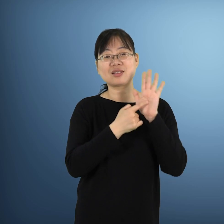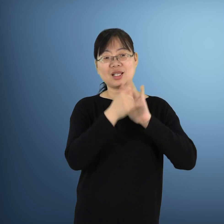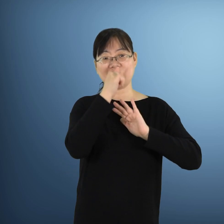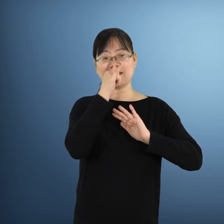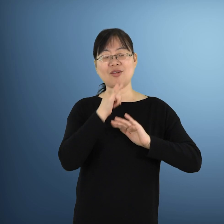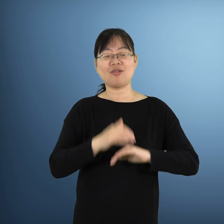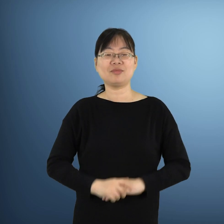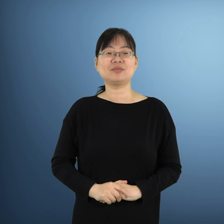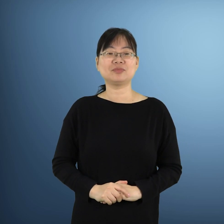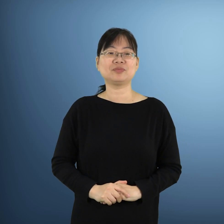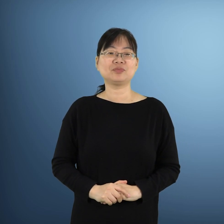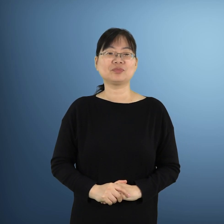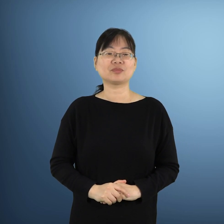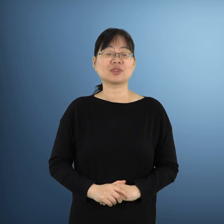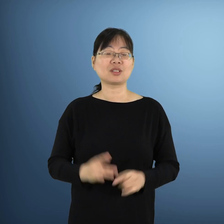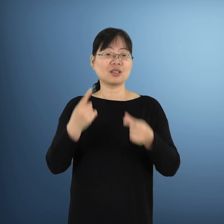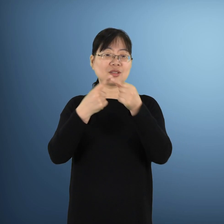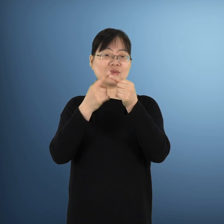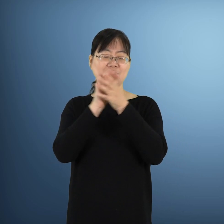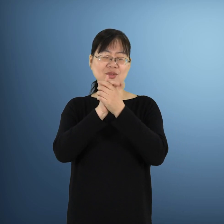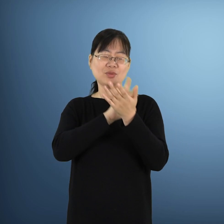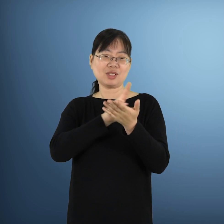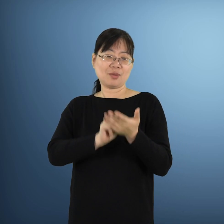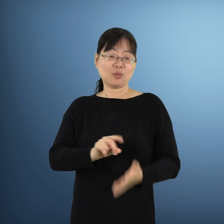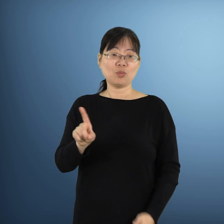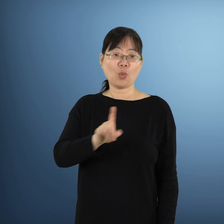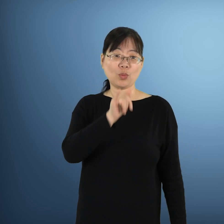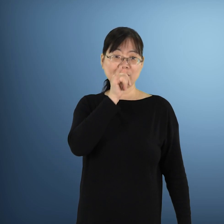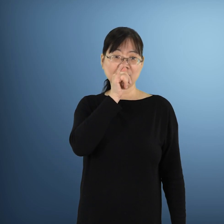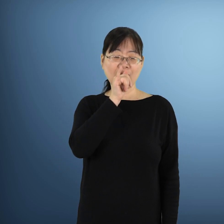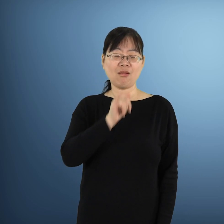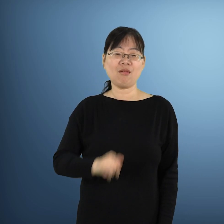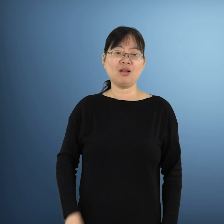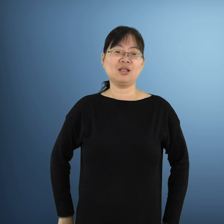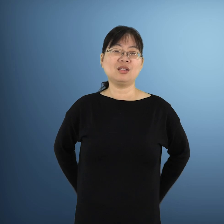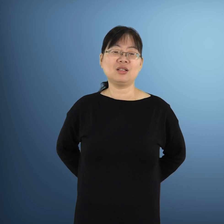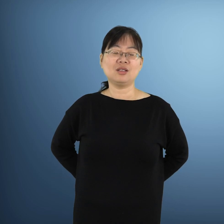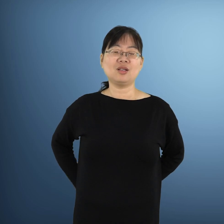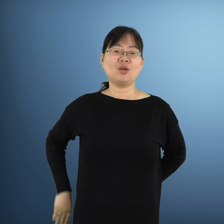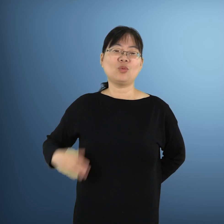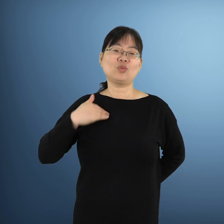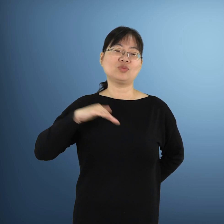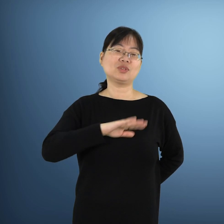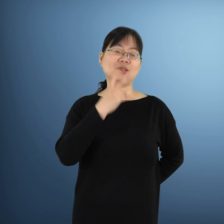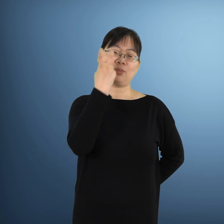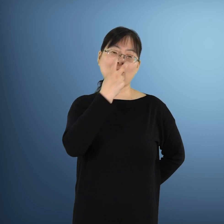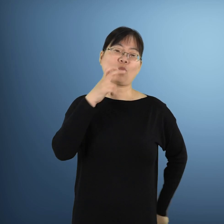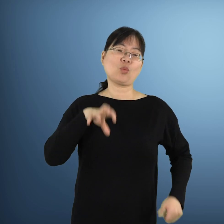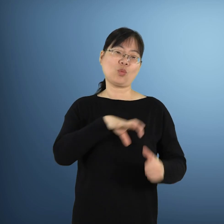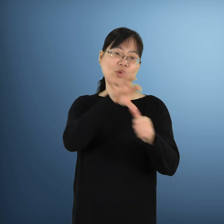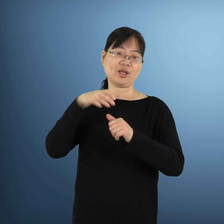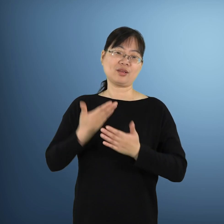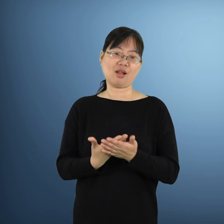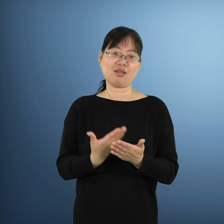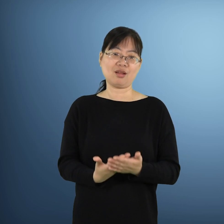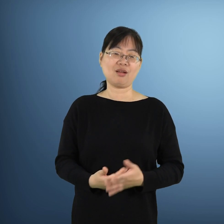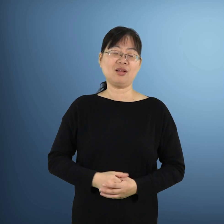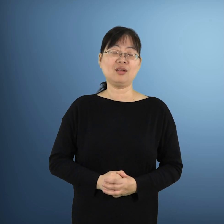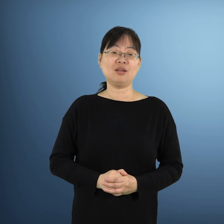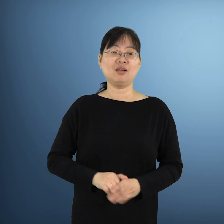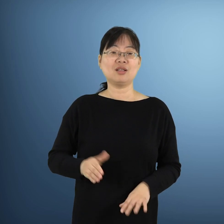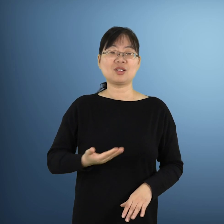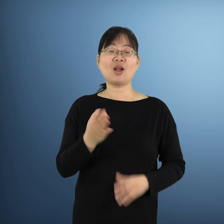앞을 보십시다. 첫 번째 기도 제목이 뭐였어요? 우리를 보호해 주십시오. 그러니까